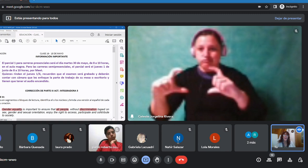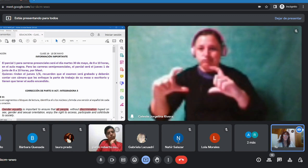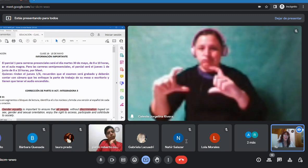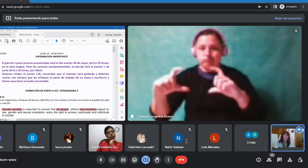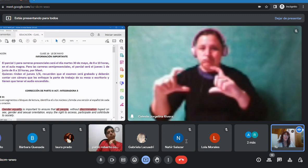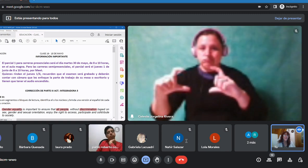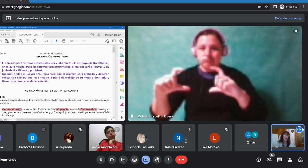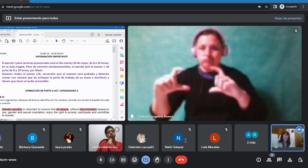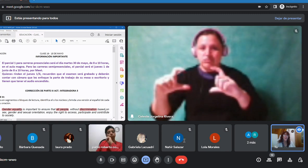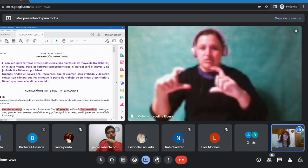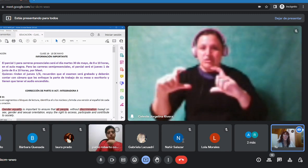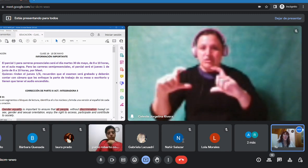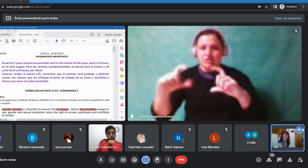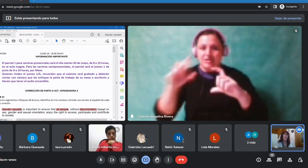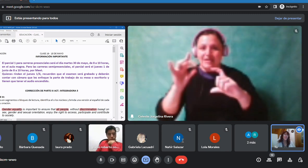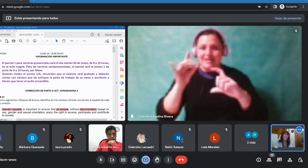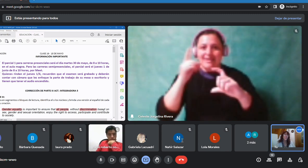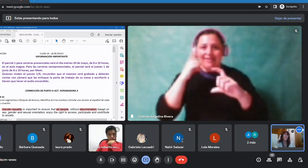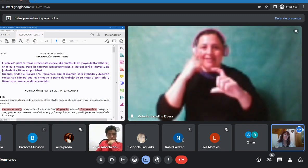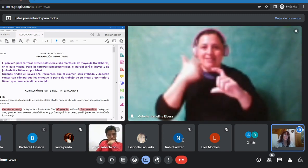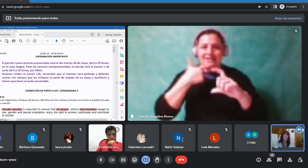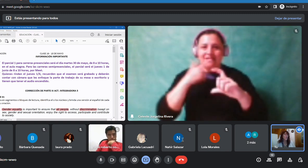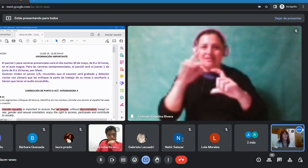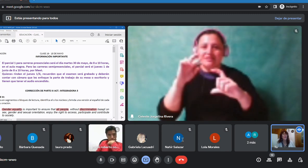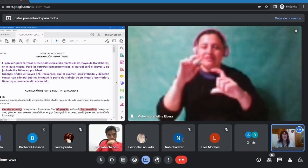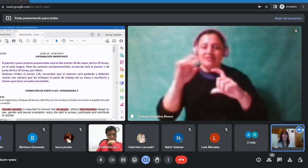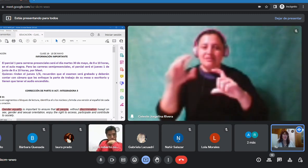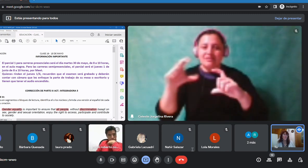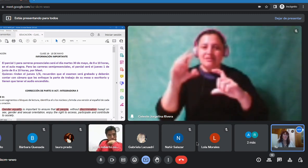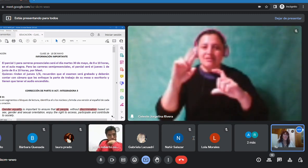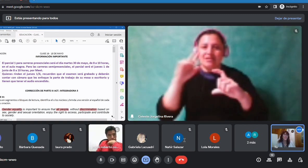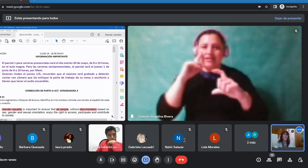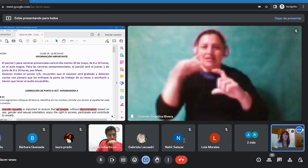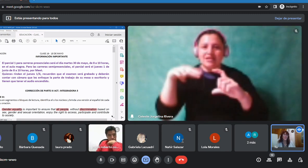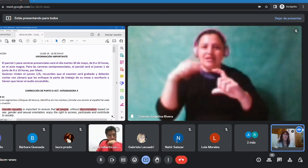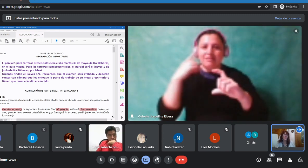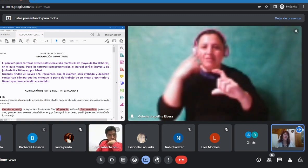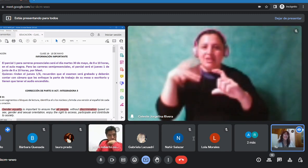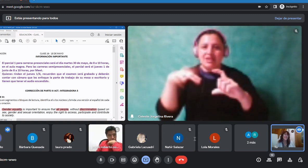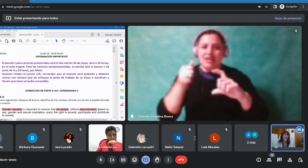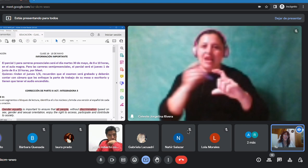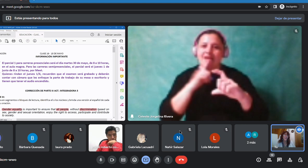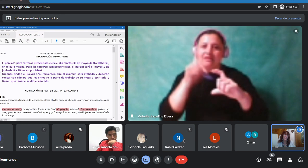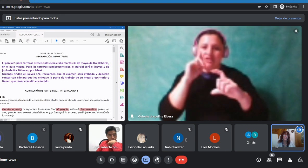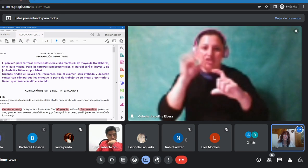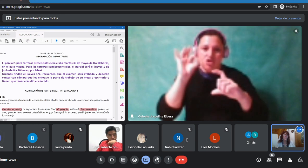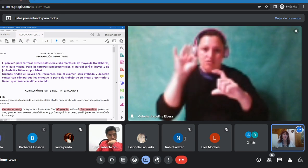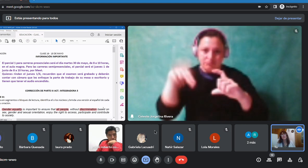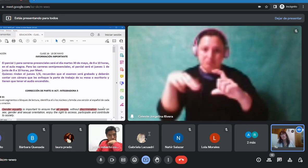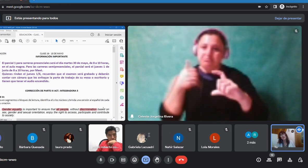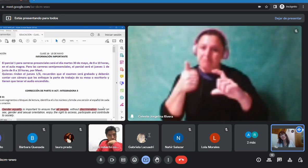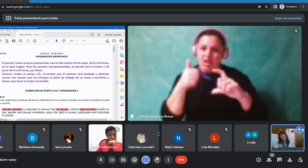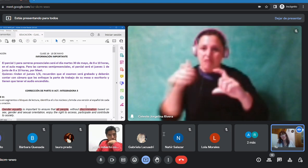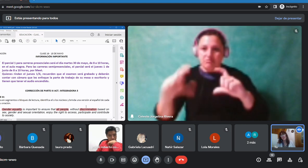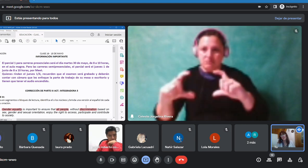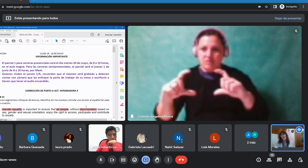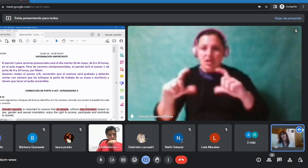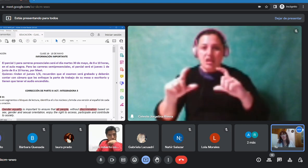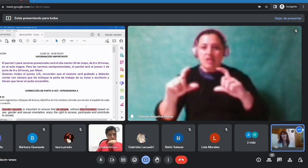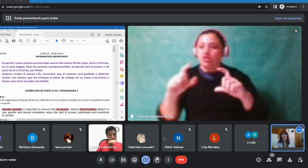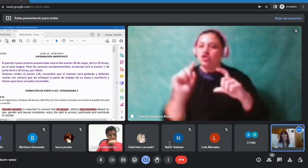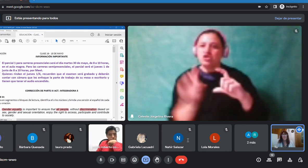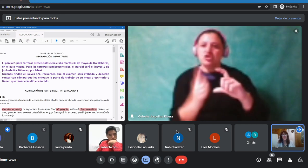sea, posmodificado por un verbo con ed. ¿Sí? Entonces, basado, como si hubiese sido